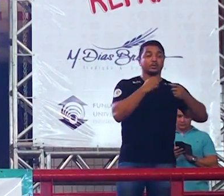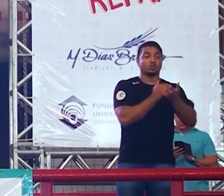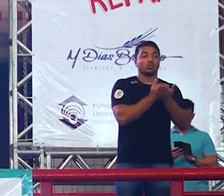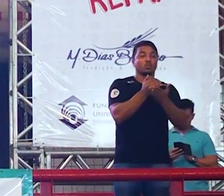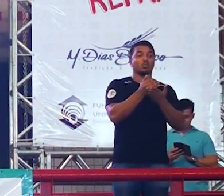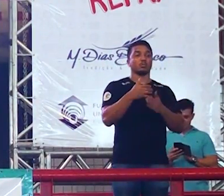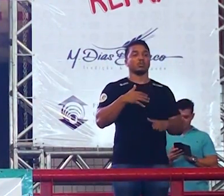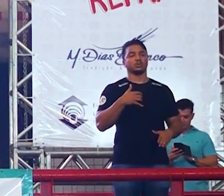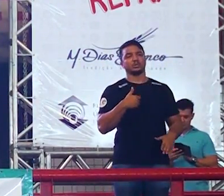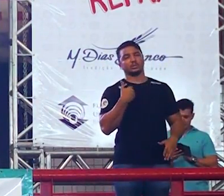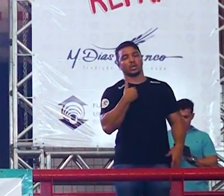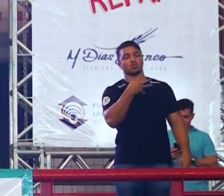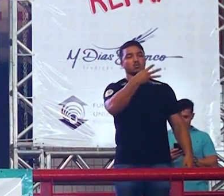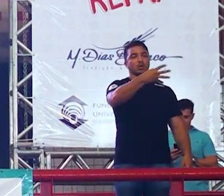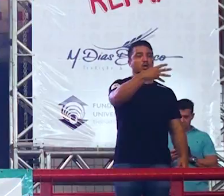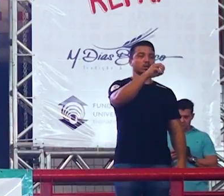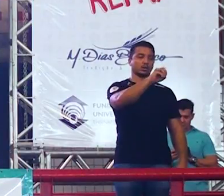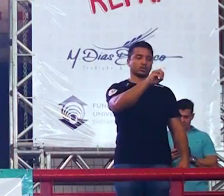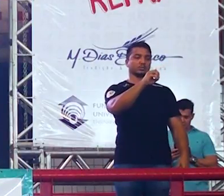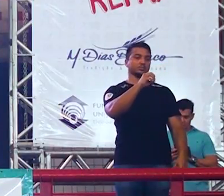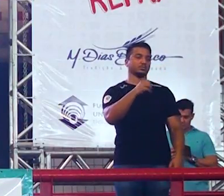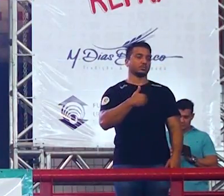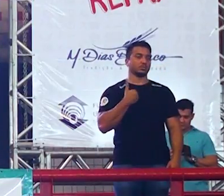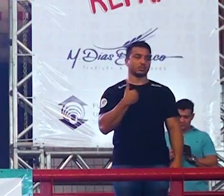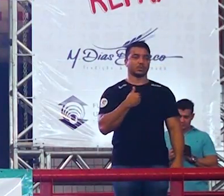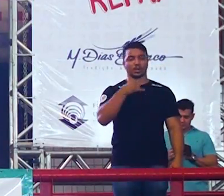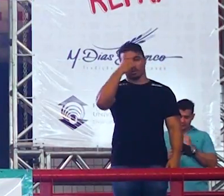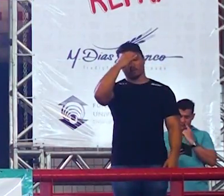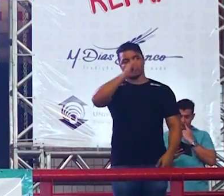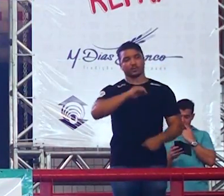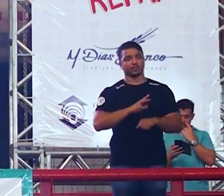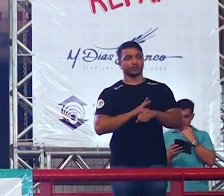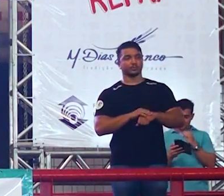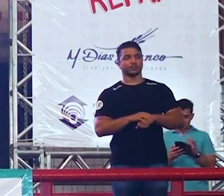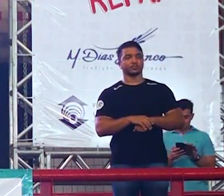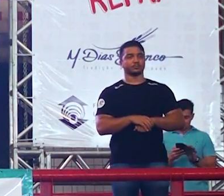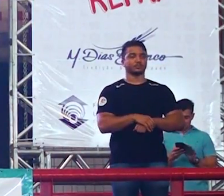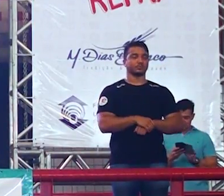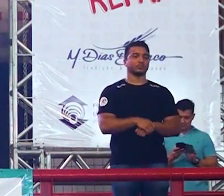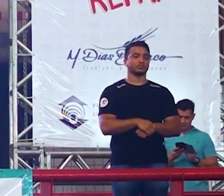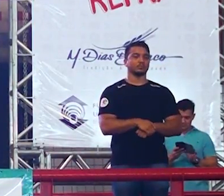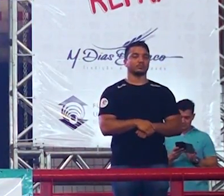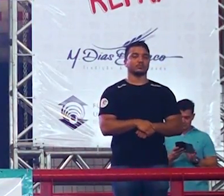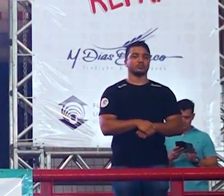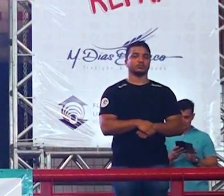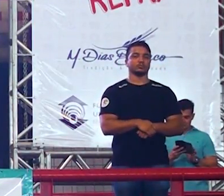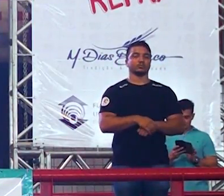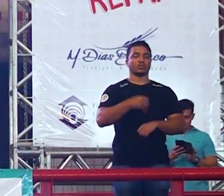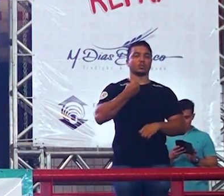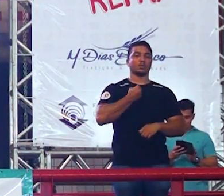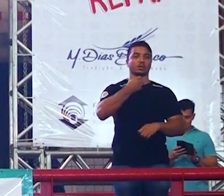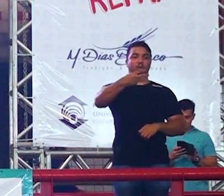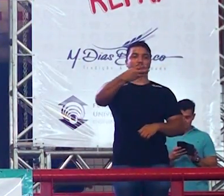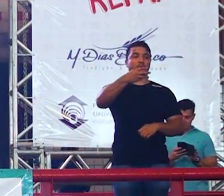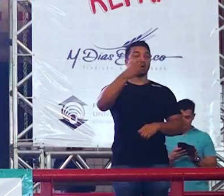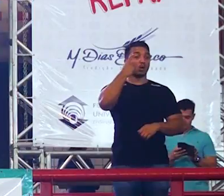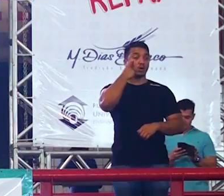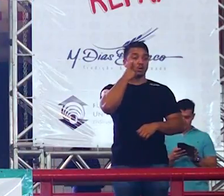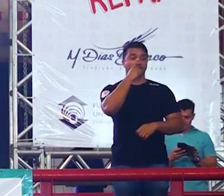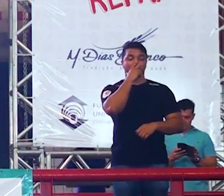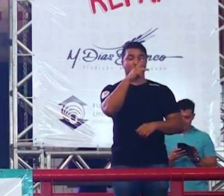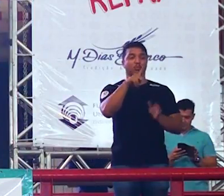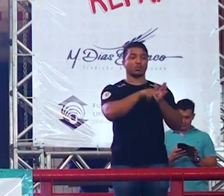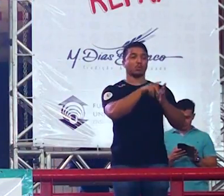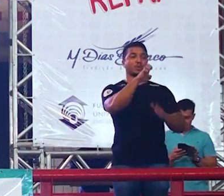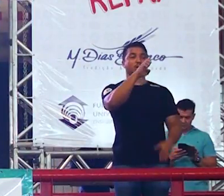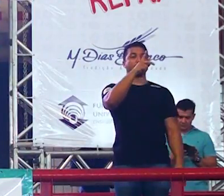começar logo aos partir dos 40 anos. Ok? O número 3 vai ser quem? Os